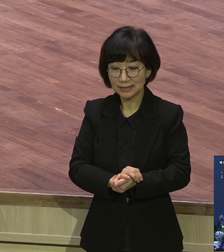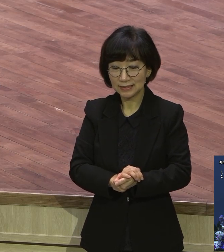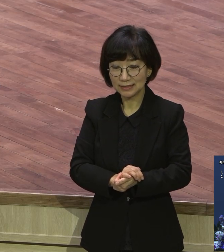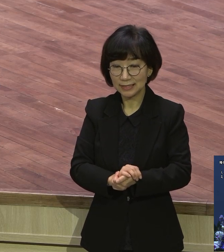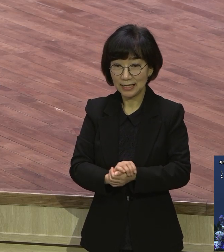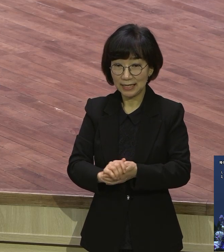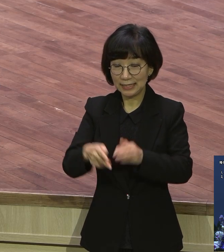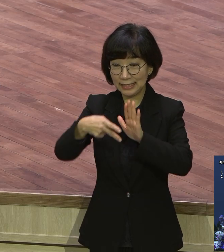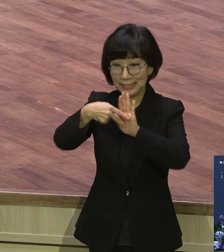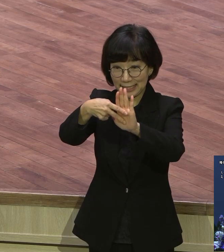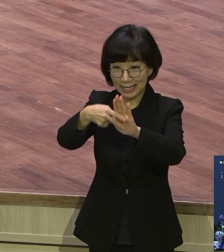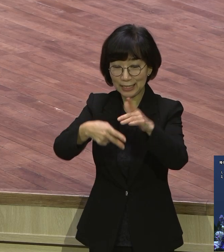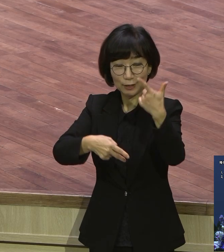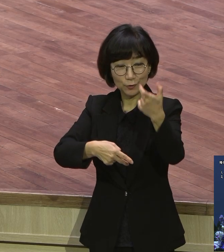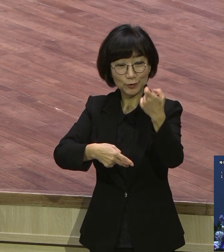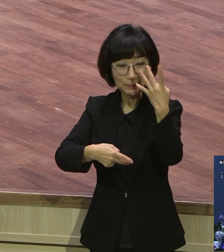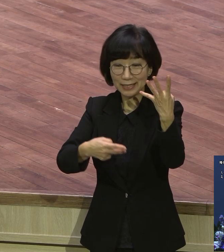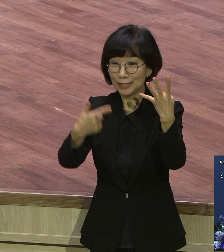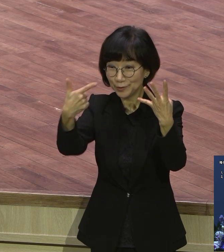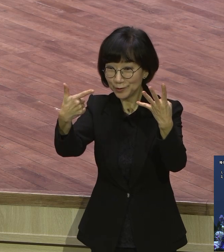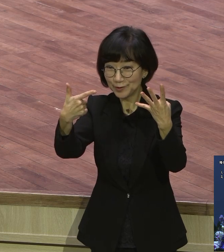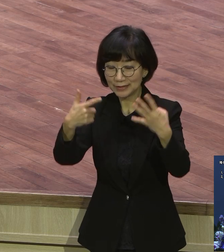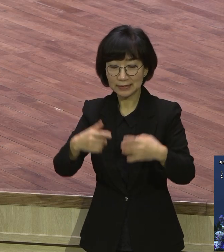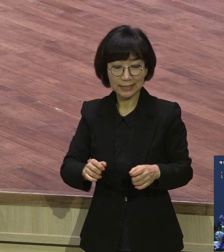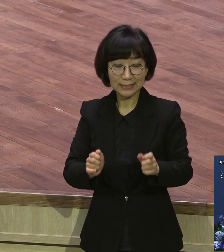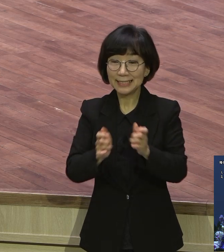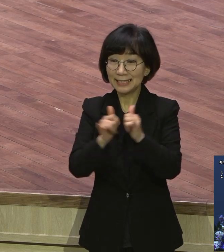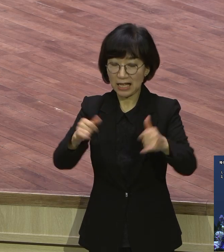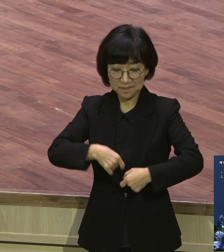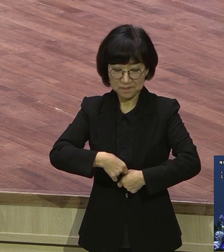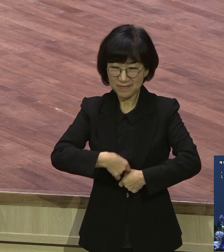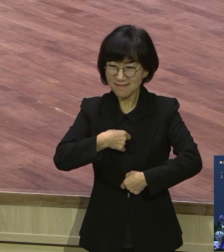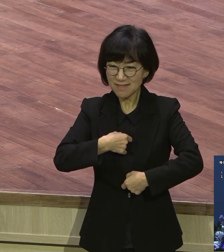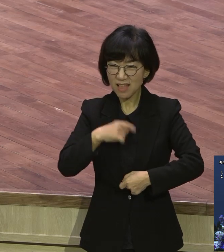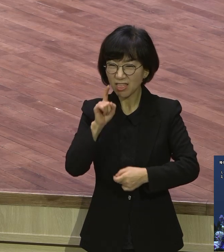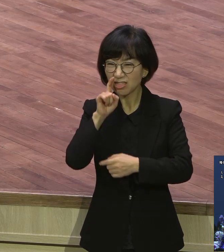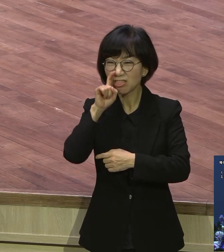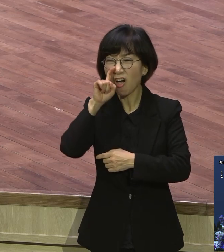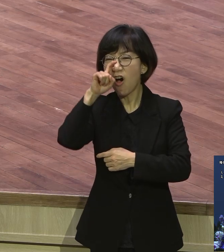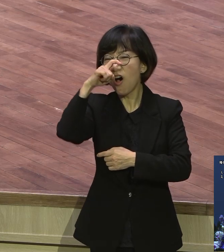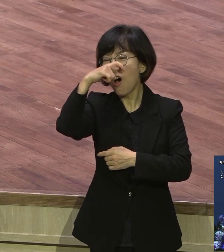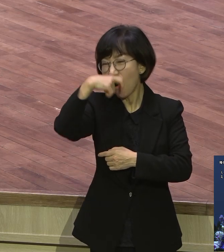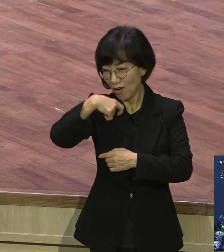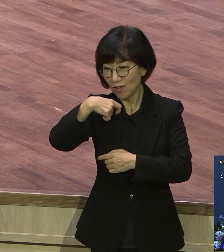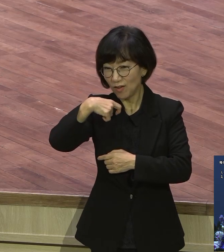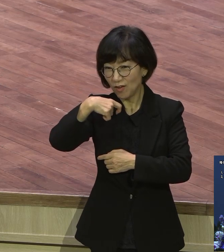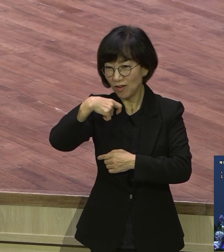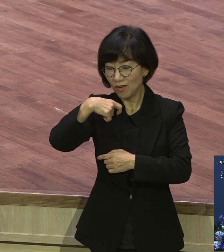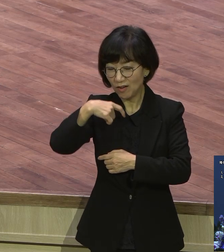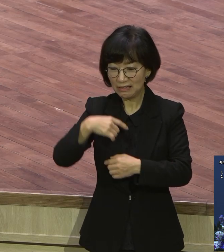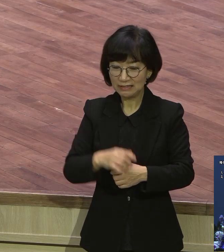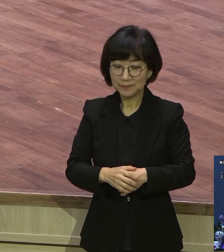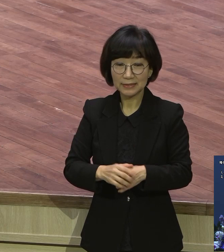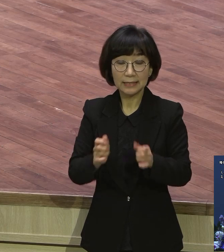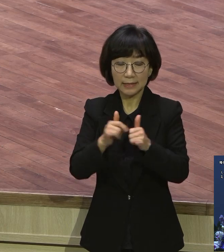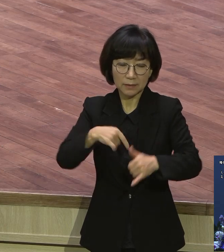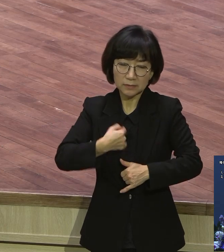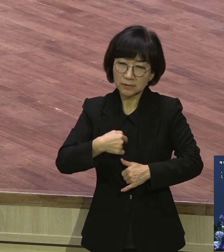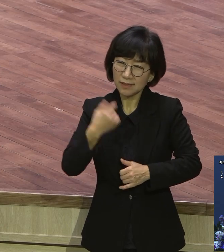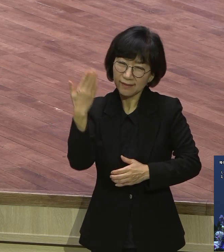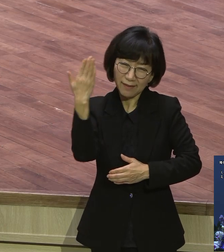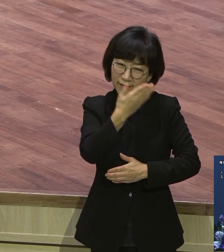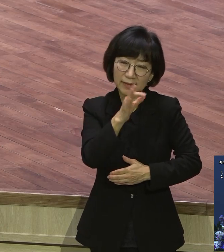말했습니까 2사 64장 6절에 분명히 말씀드렸어요 더러운 누덕이라고 했어요 인간 자체는 청결이 없어요